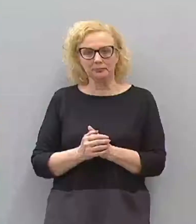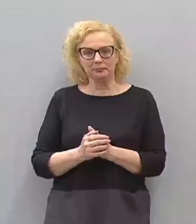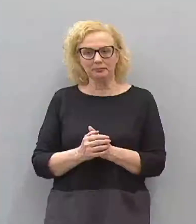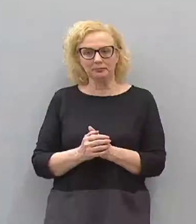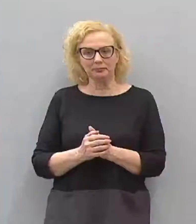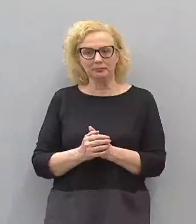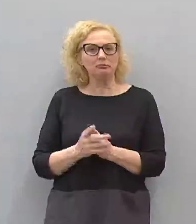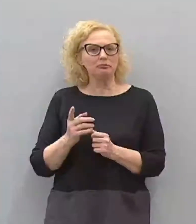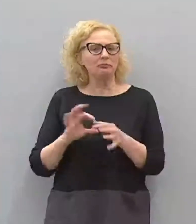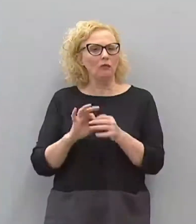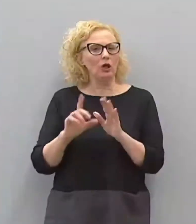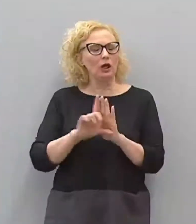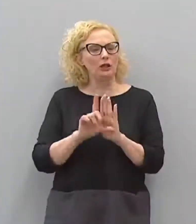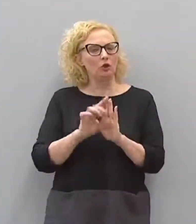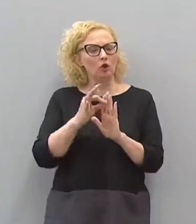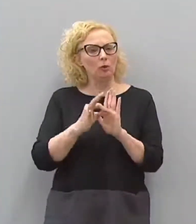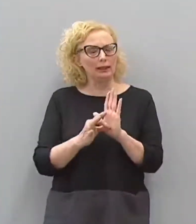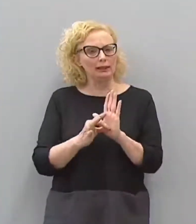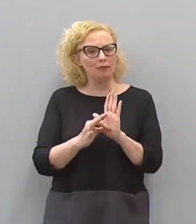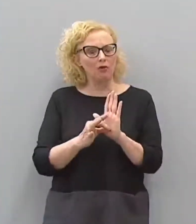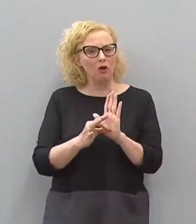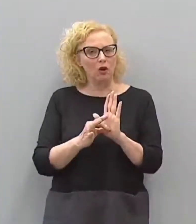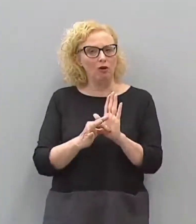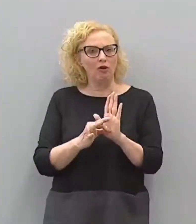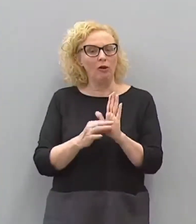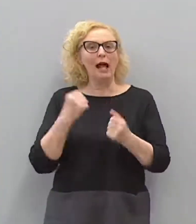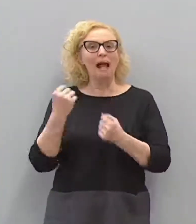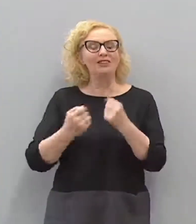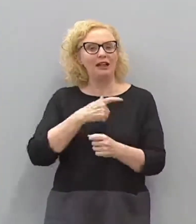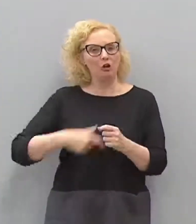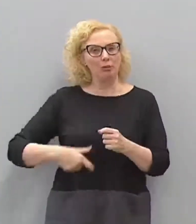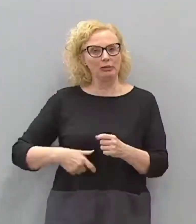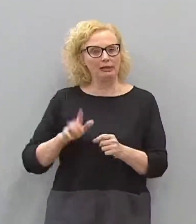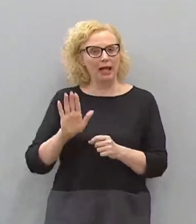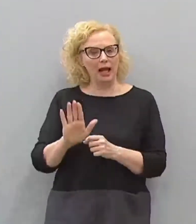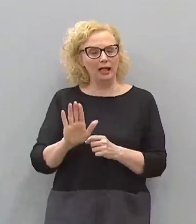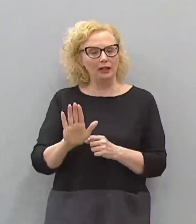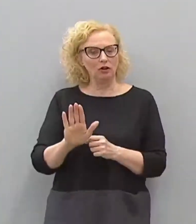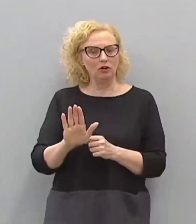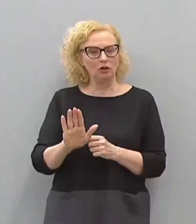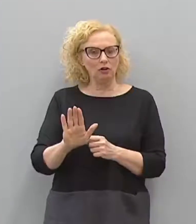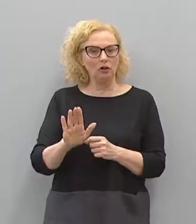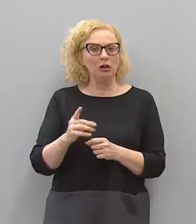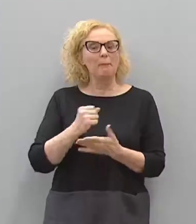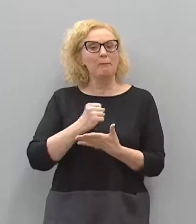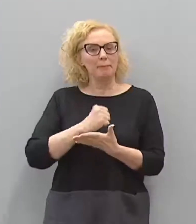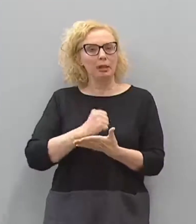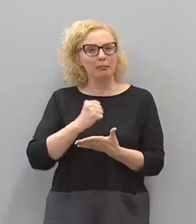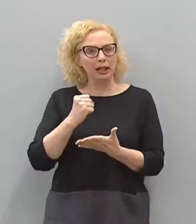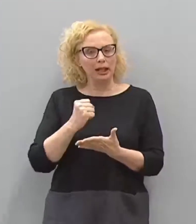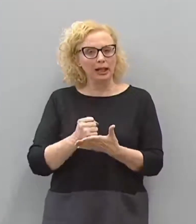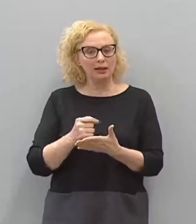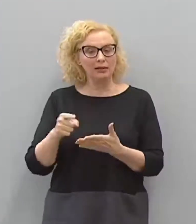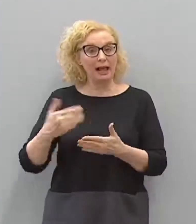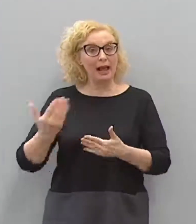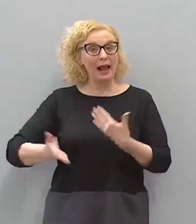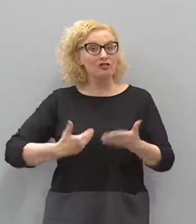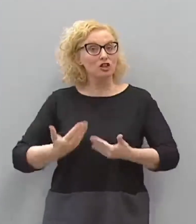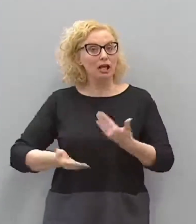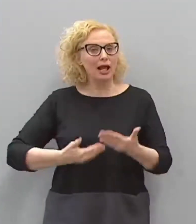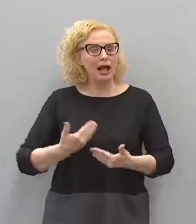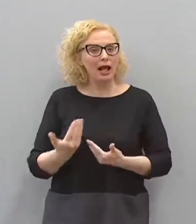normativo diciamo le attività l'attività del commissario e consentirà di accelerare in